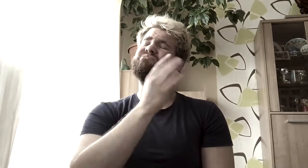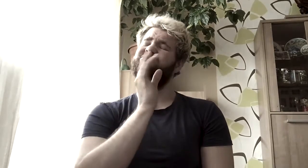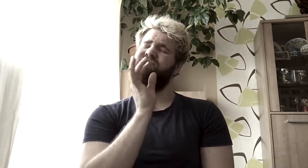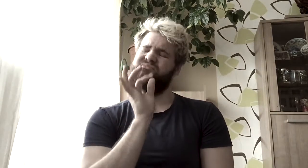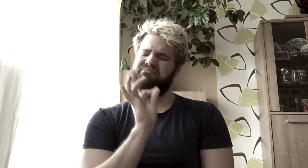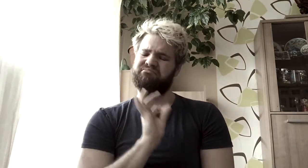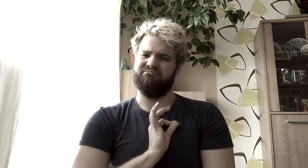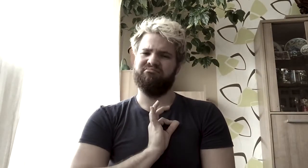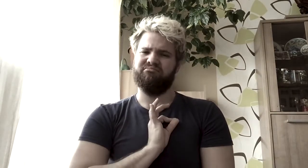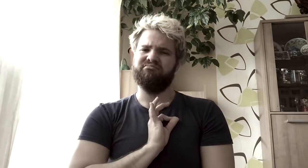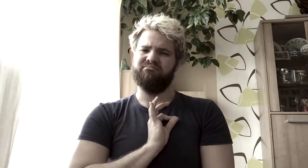doyamadım.